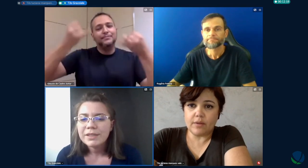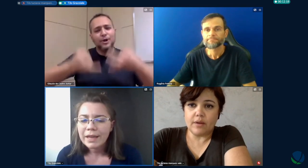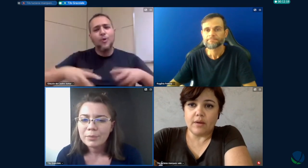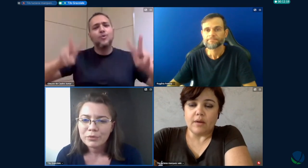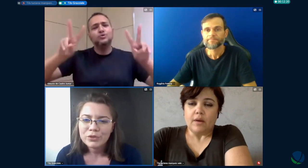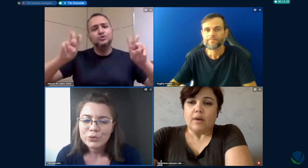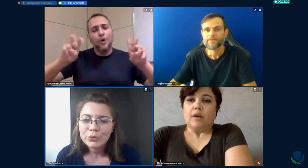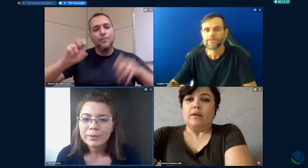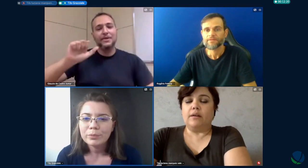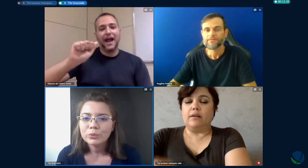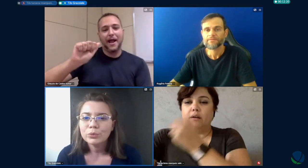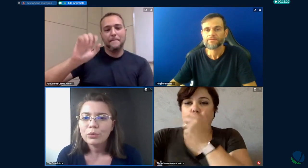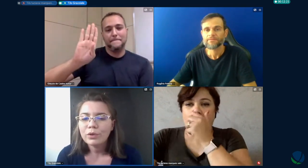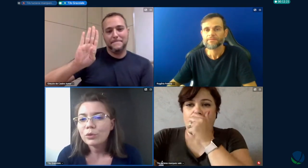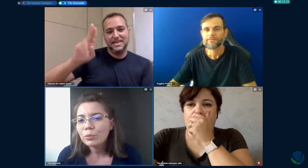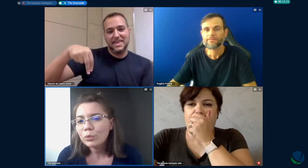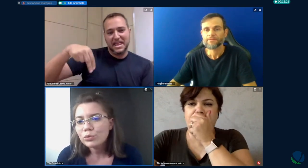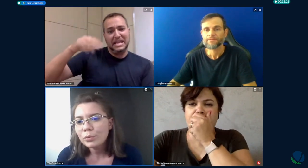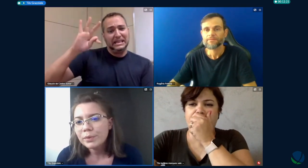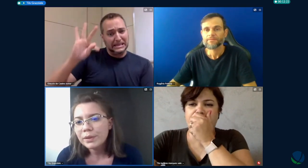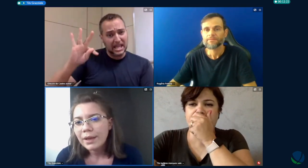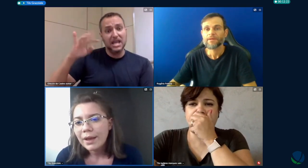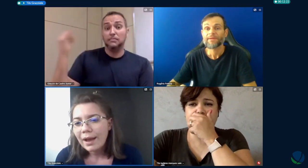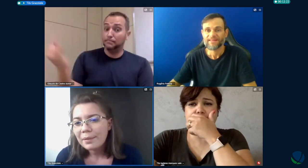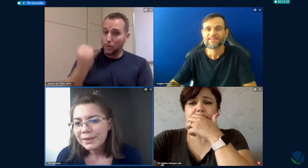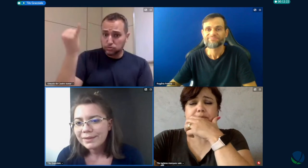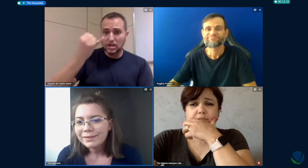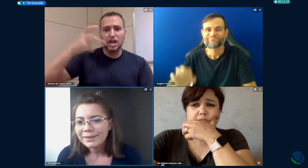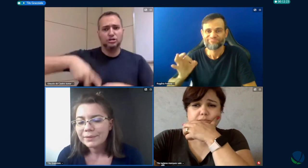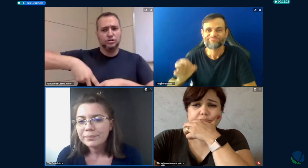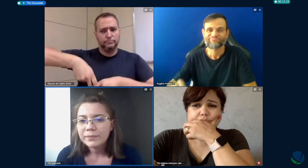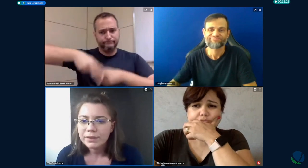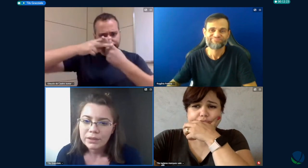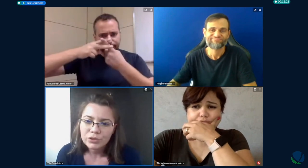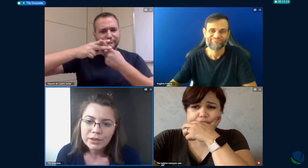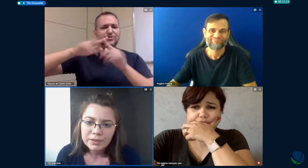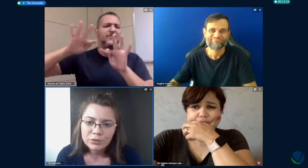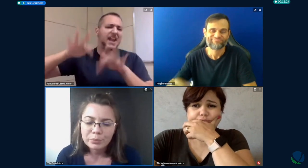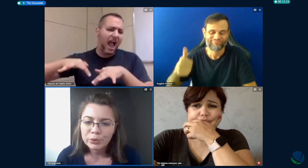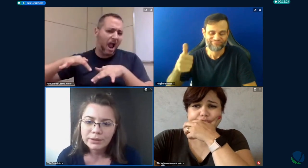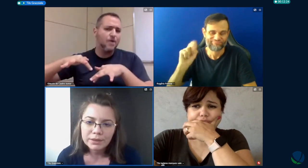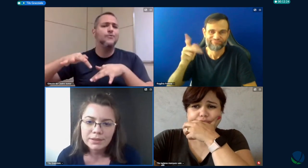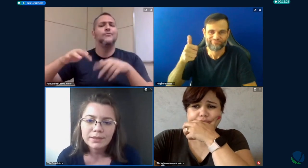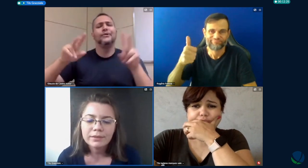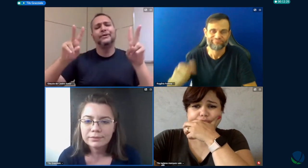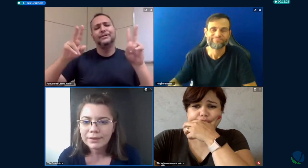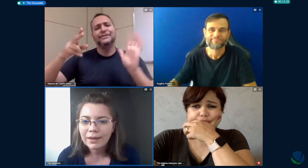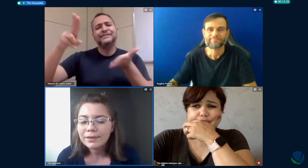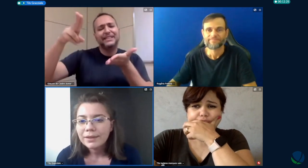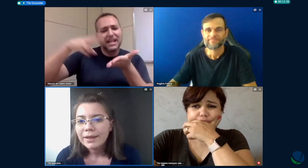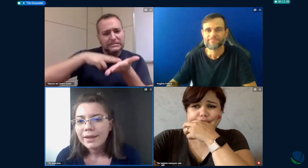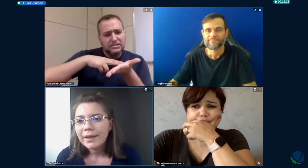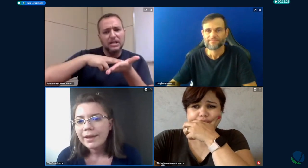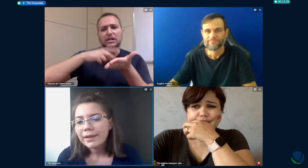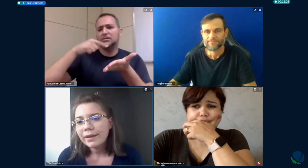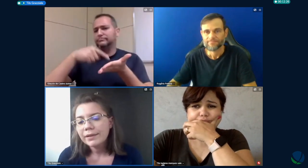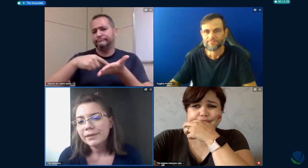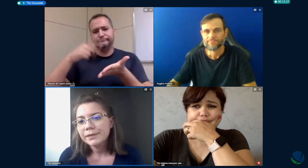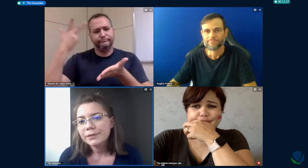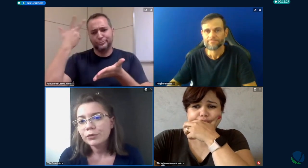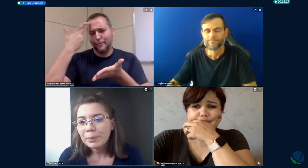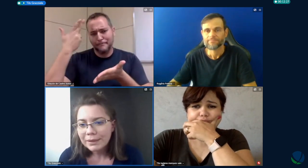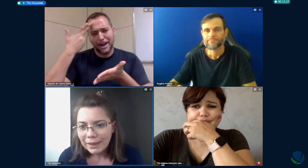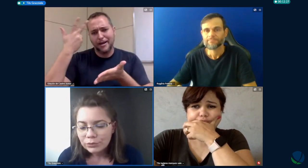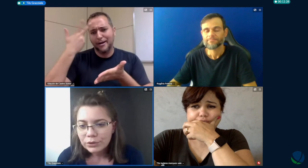A Franciele, a professora, falou um pouco sobre a ABNT, que é de grande importância, tá?